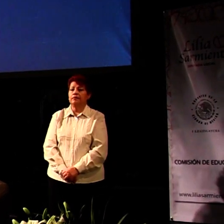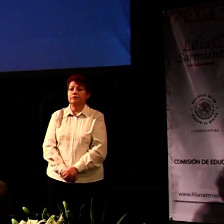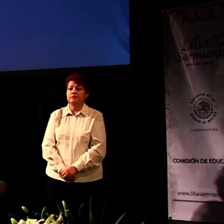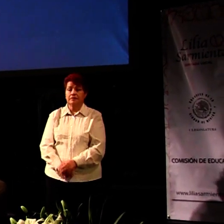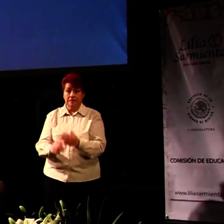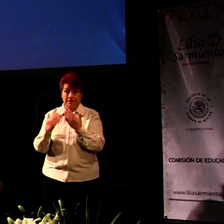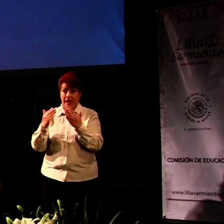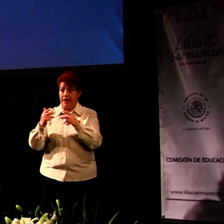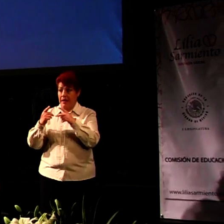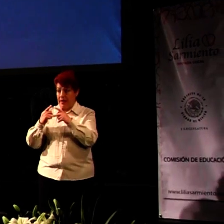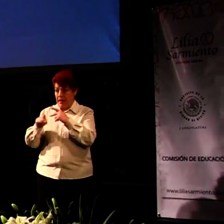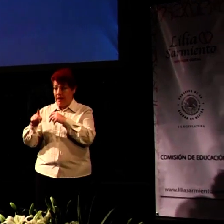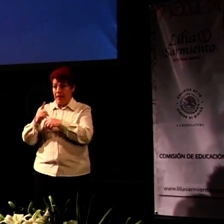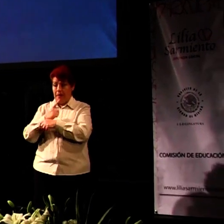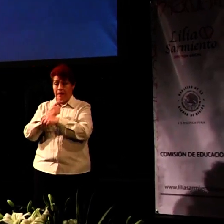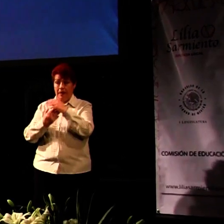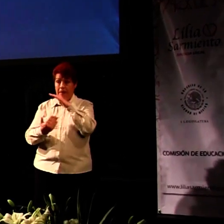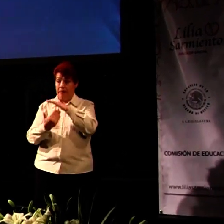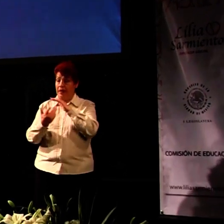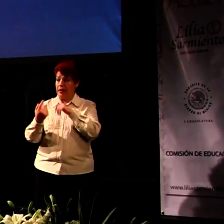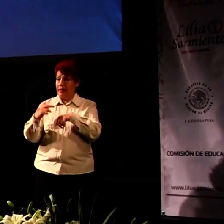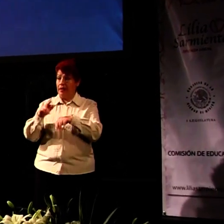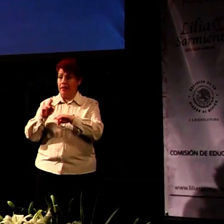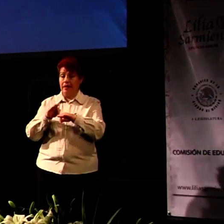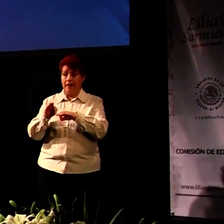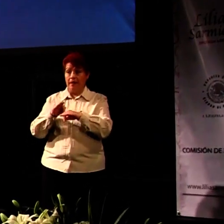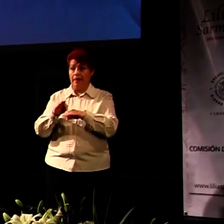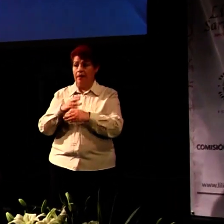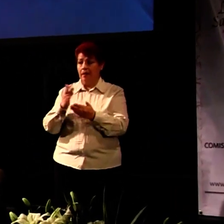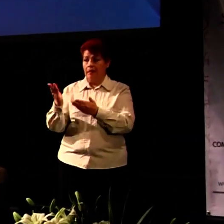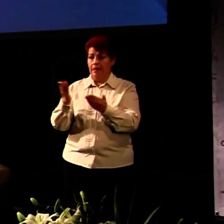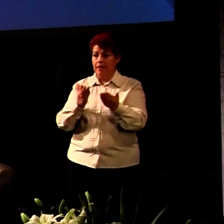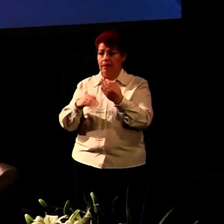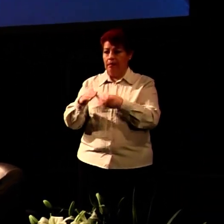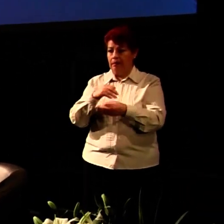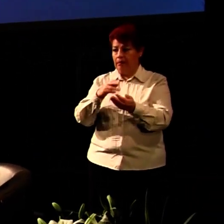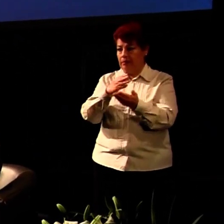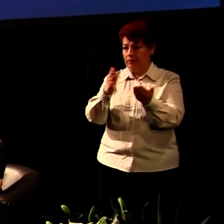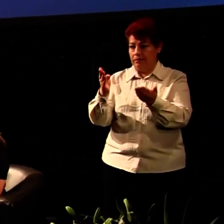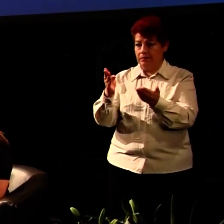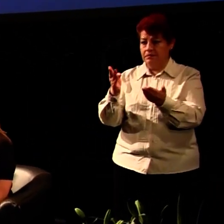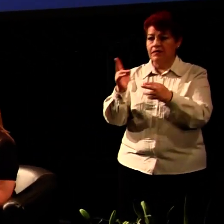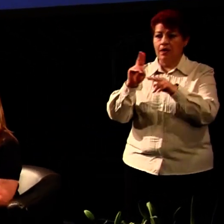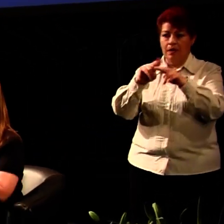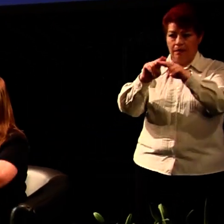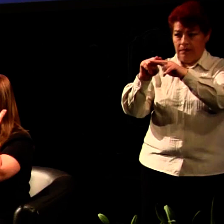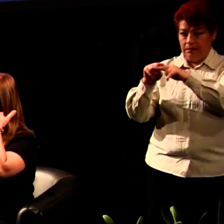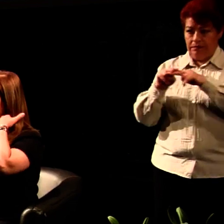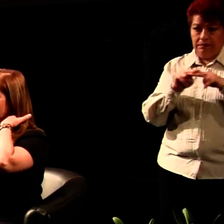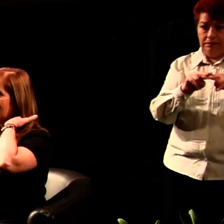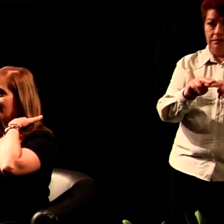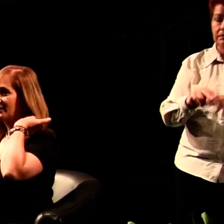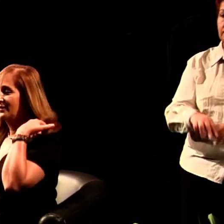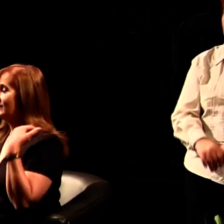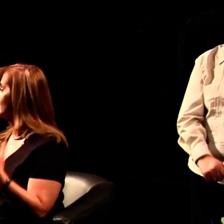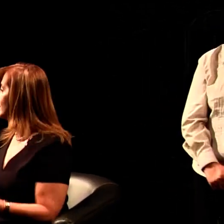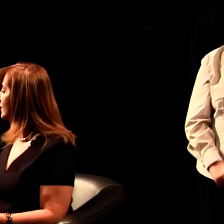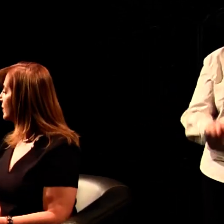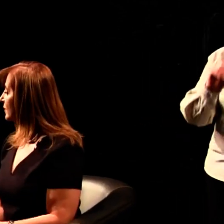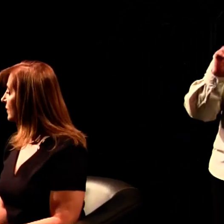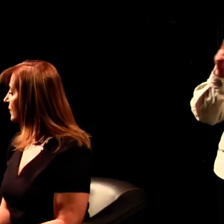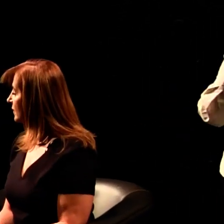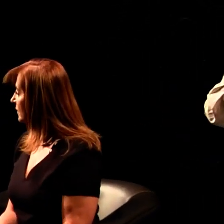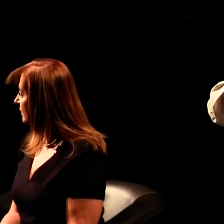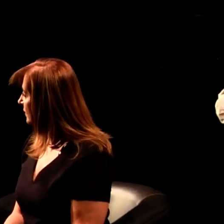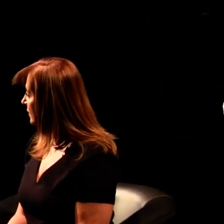Damos inicio a la primer mesa de trabajo. Pedimos a todos pasen a tomar sus lugares. El tema de la